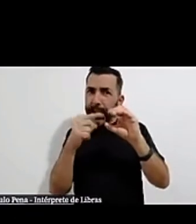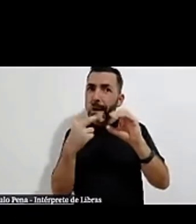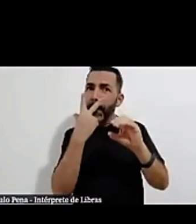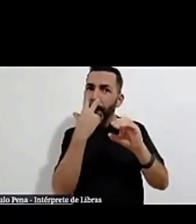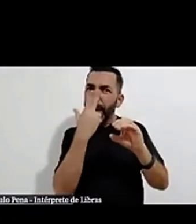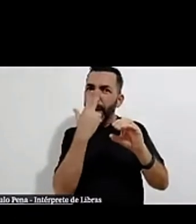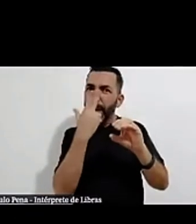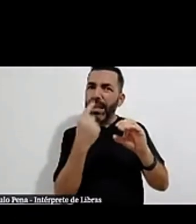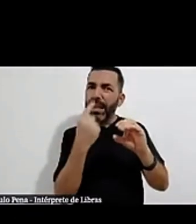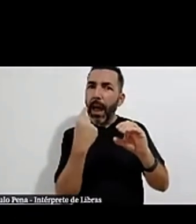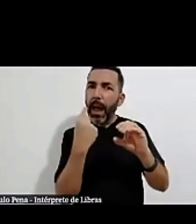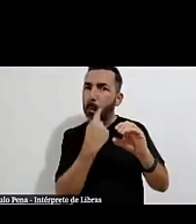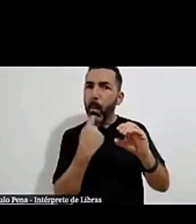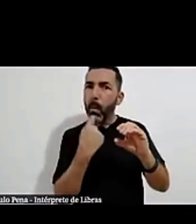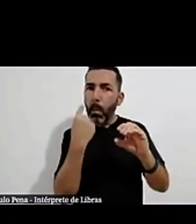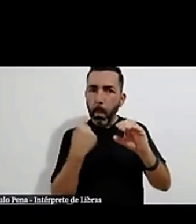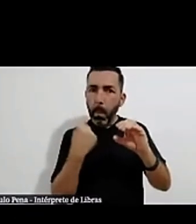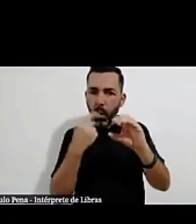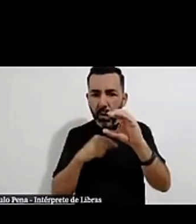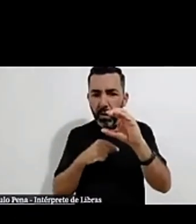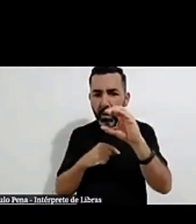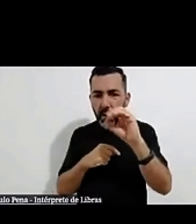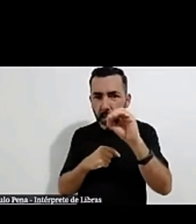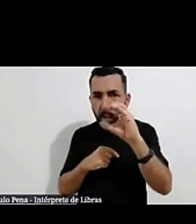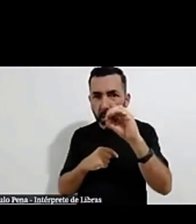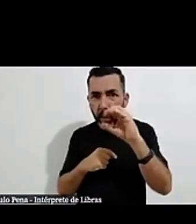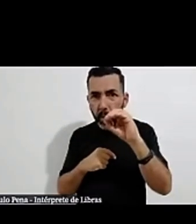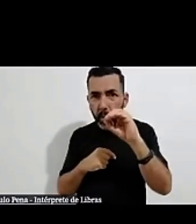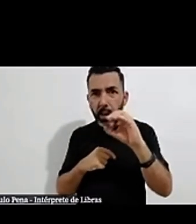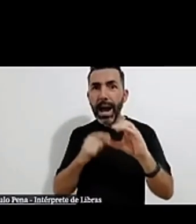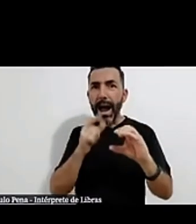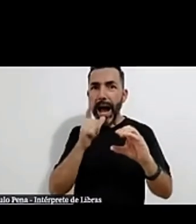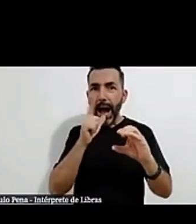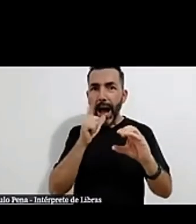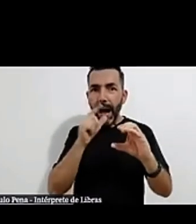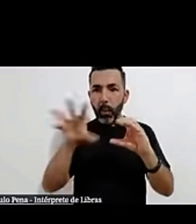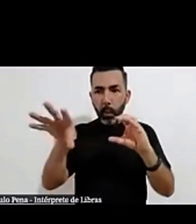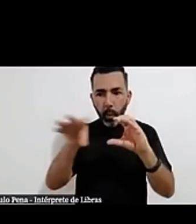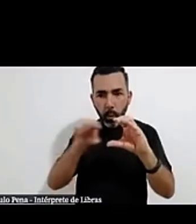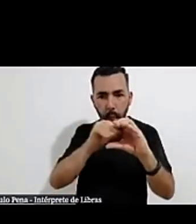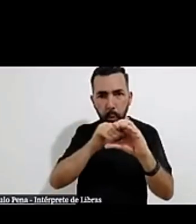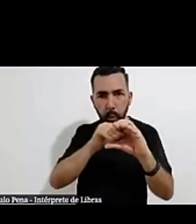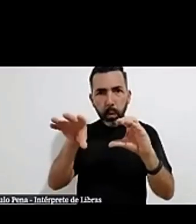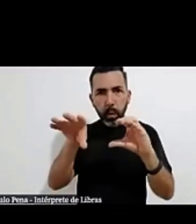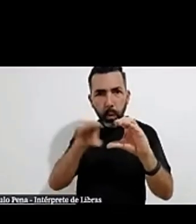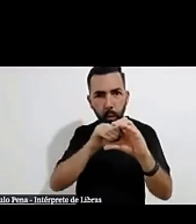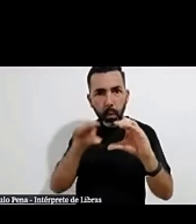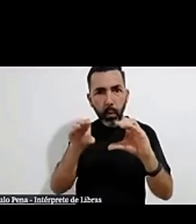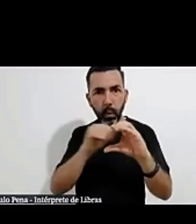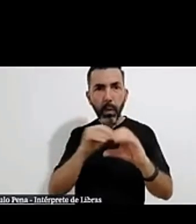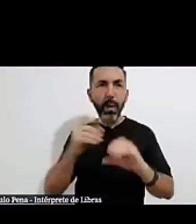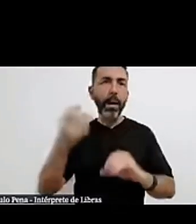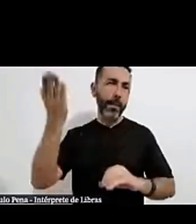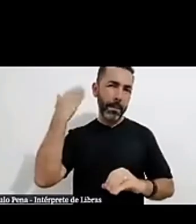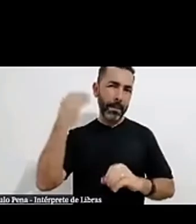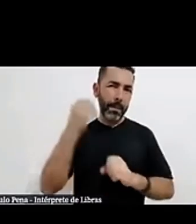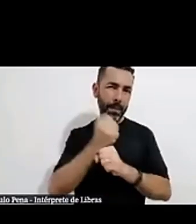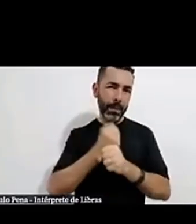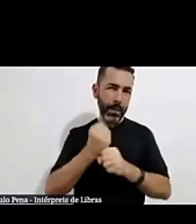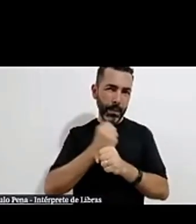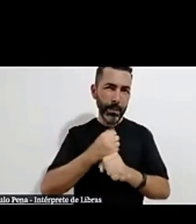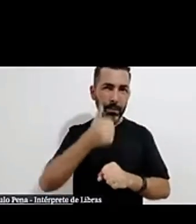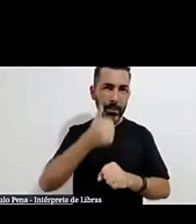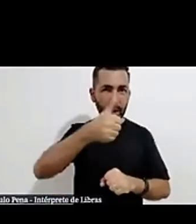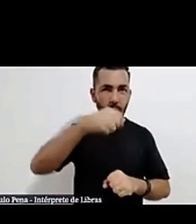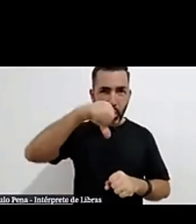entrar por essa boquinha que chama-se água porinas, que foi descoberta em 1930. A água não entra por qualquer lugar, não. É